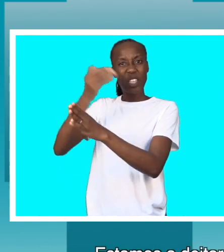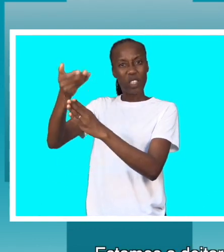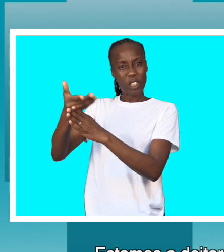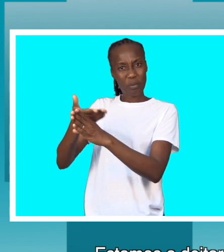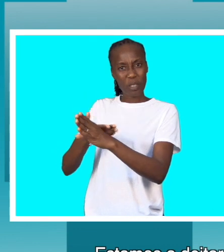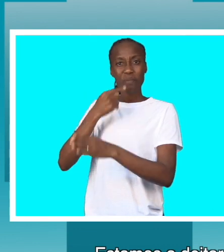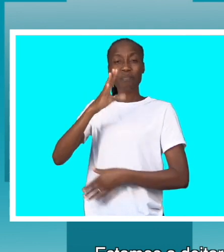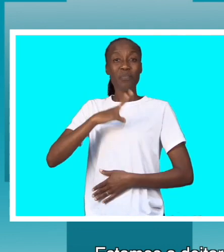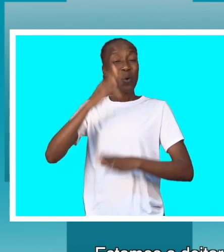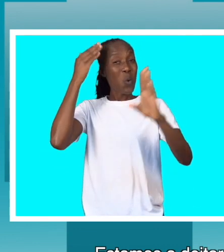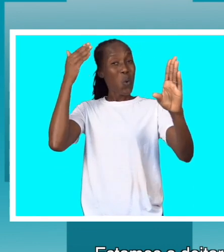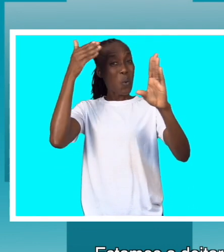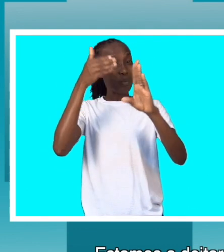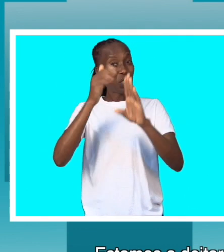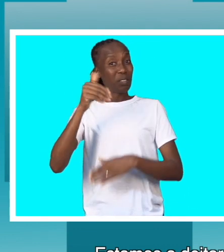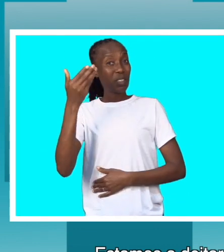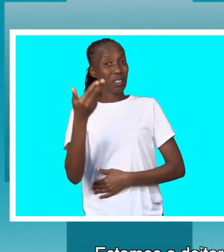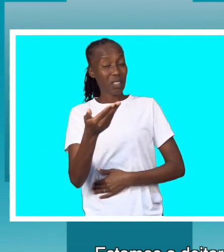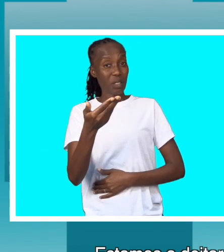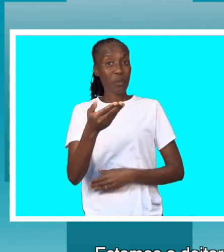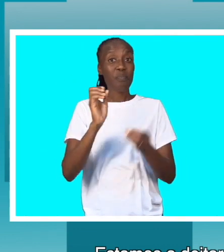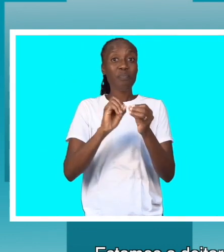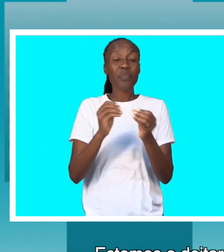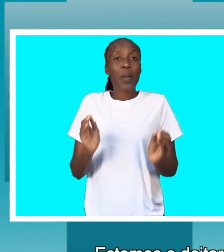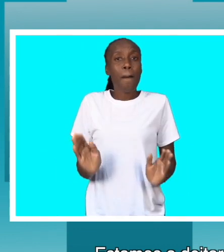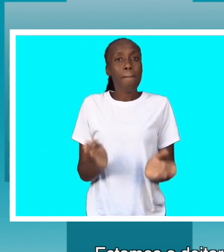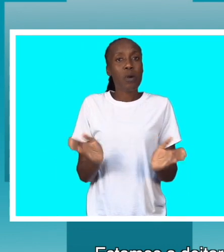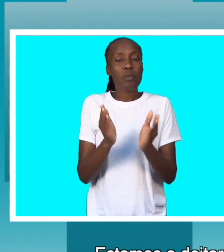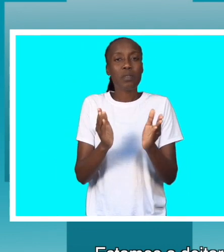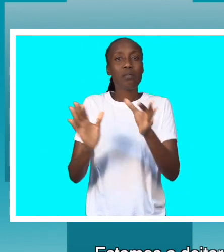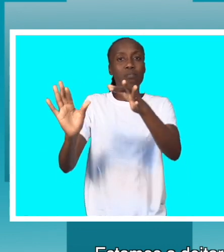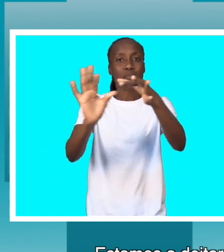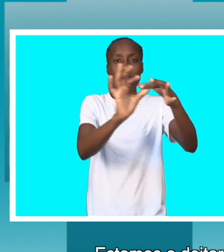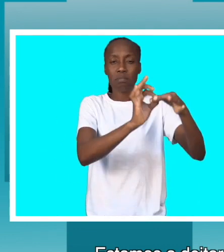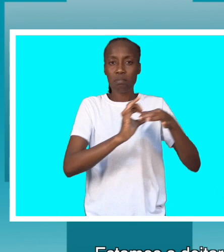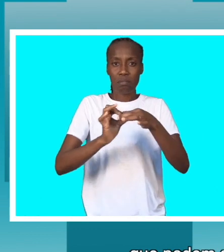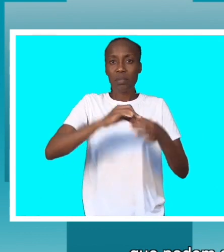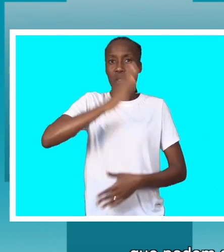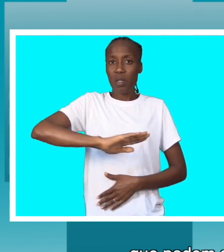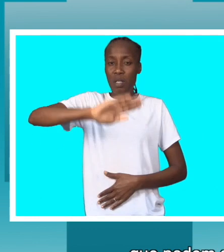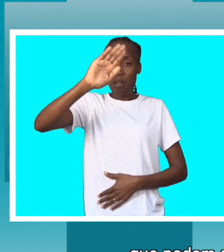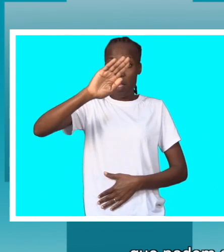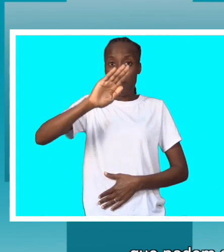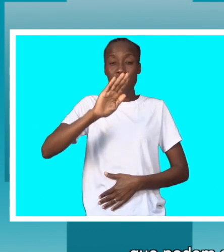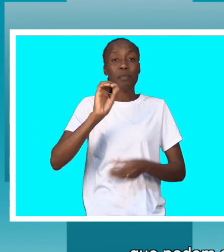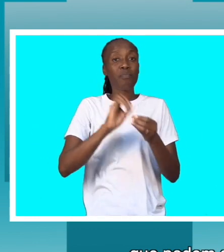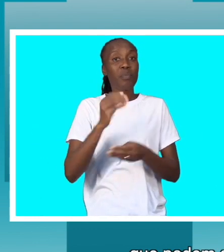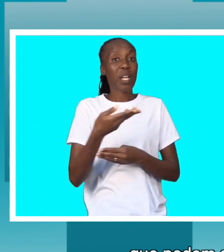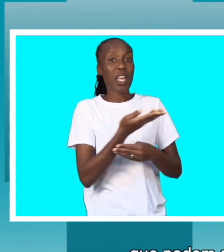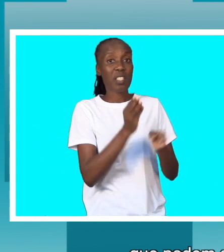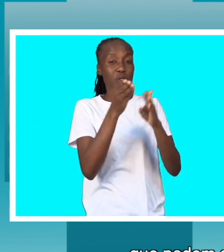porque é o objetivo disto, além, claro, de promovermos a unidade nacional e a descoberta desses talentos, podem servir para